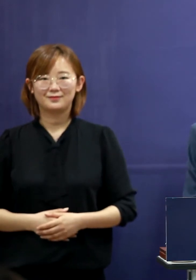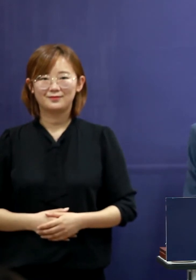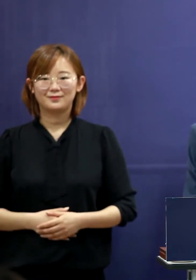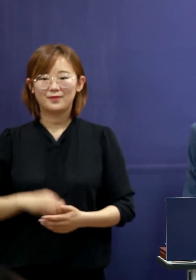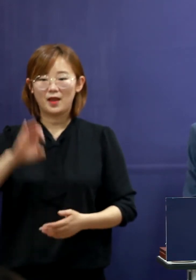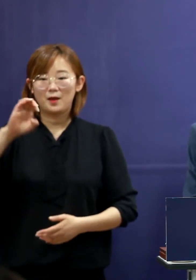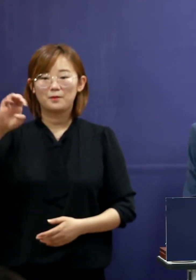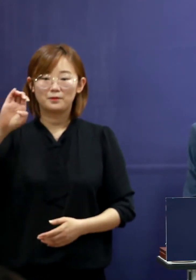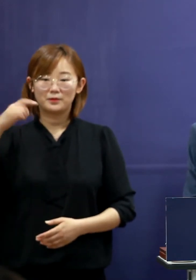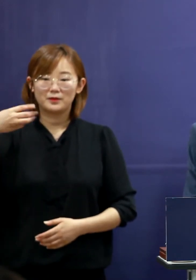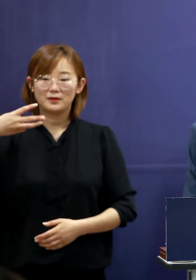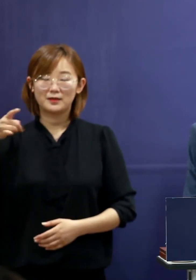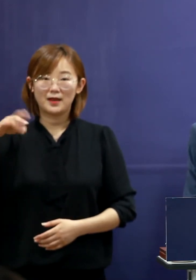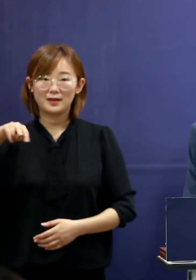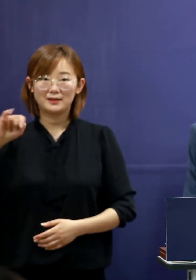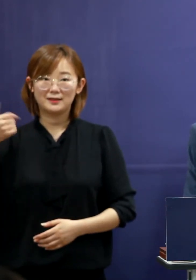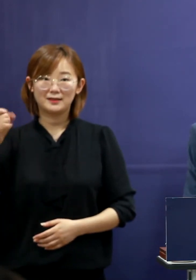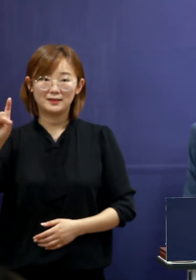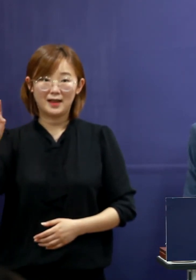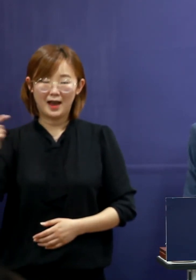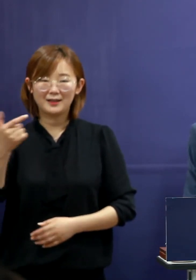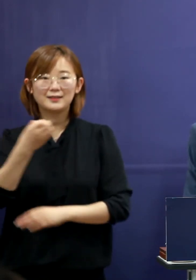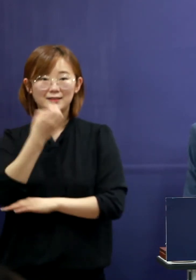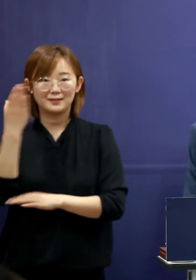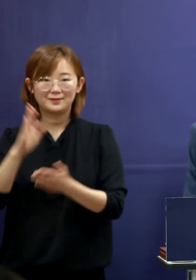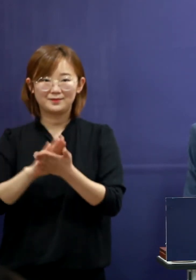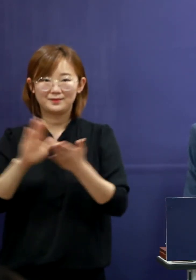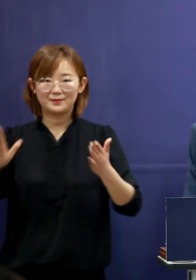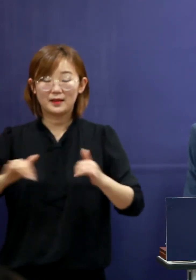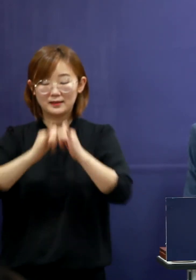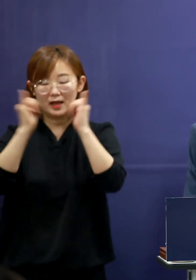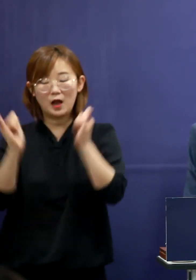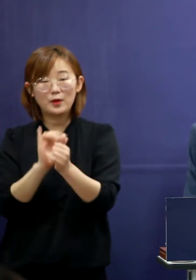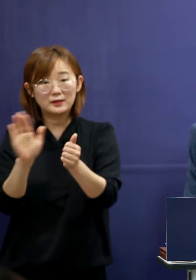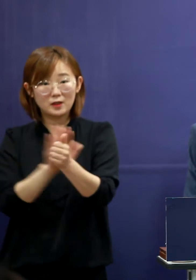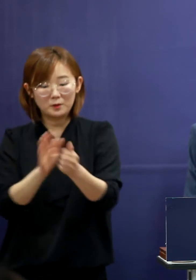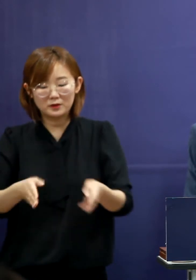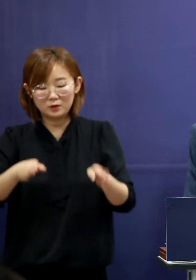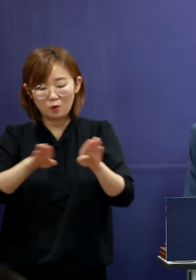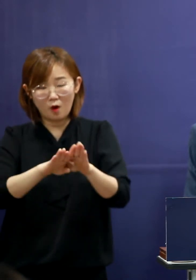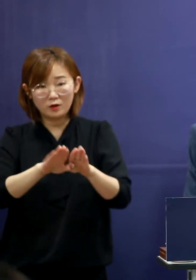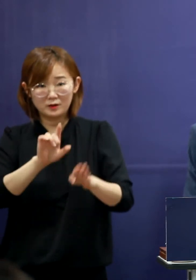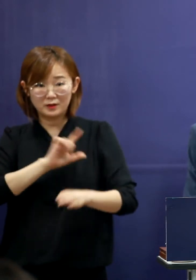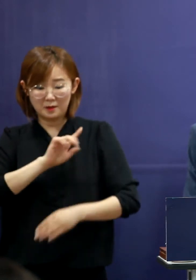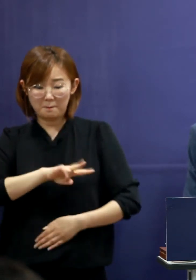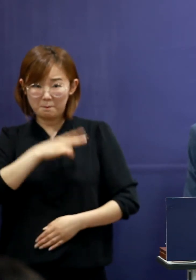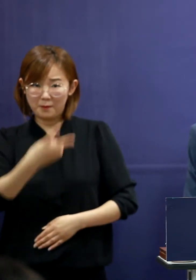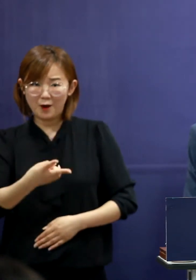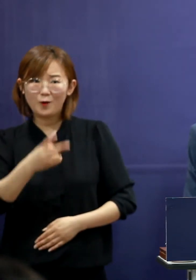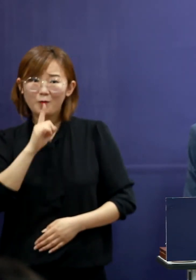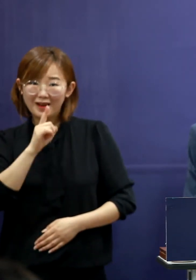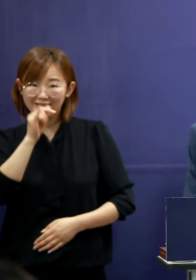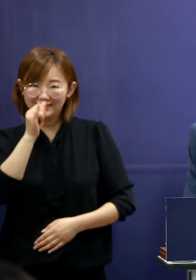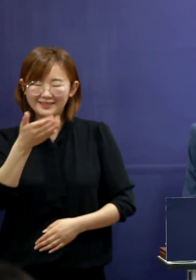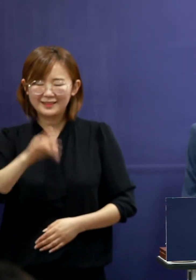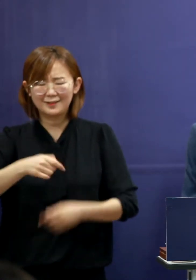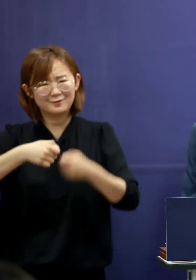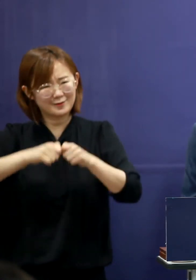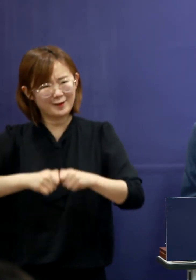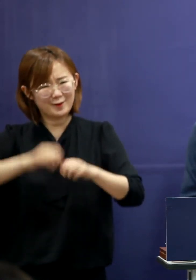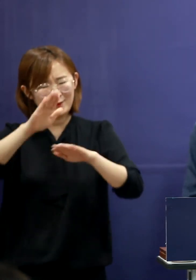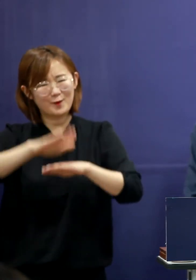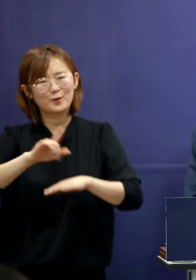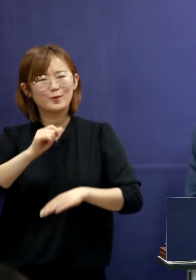러시안 김기철입니다. 사회 서비스원으로 전환한다고 하셨는데 그것이 무엇인지 소개가 안 돼